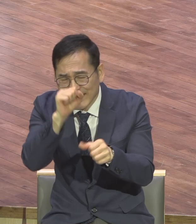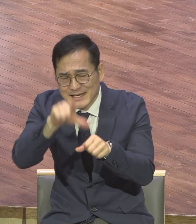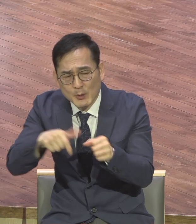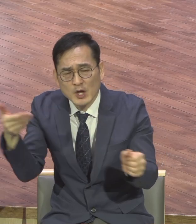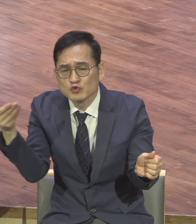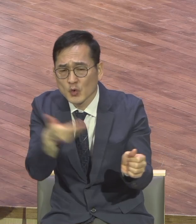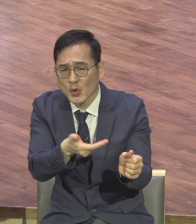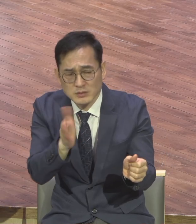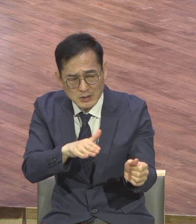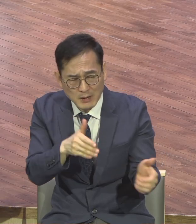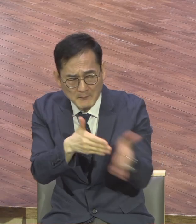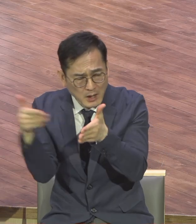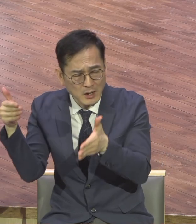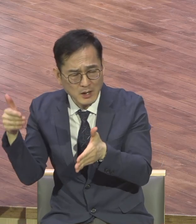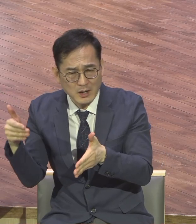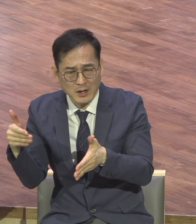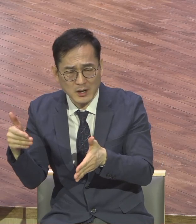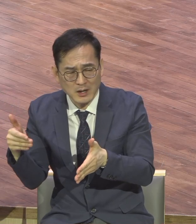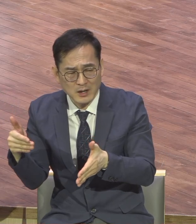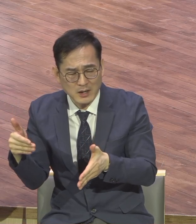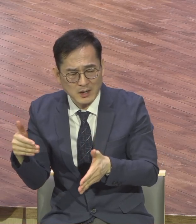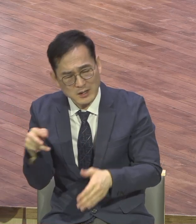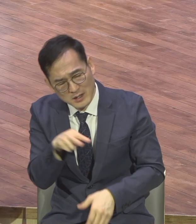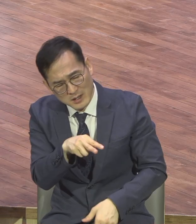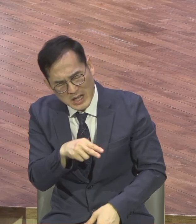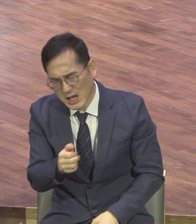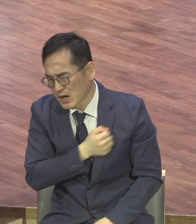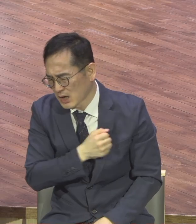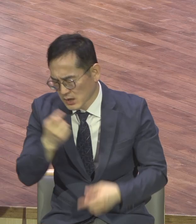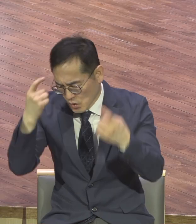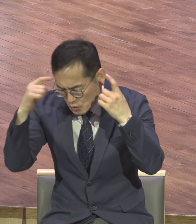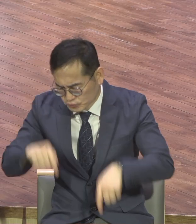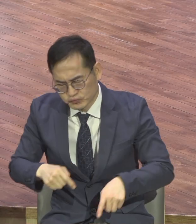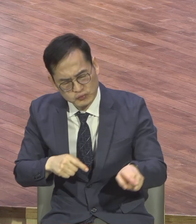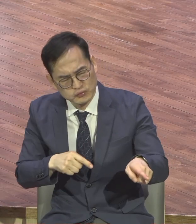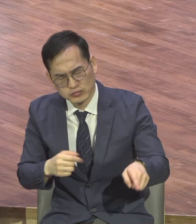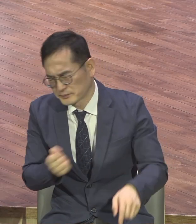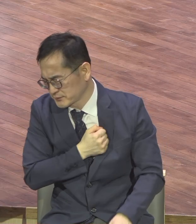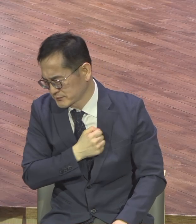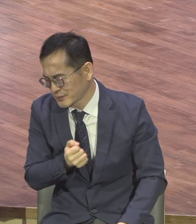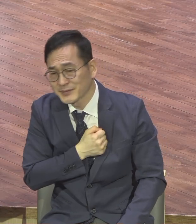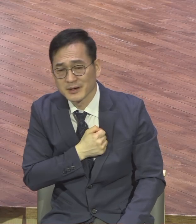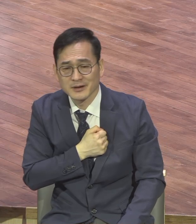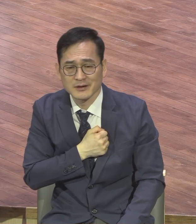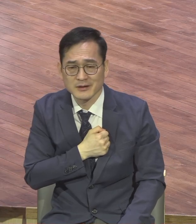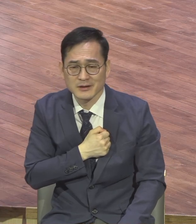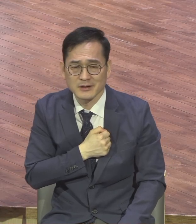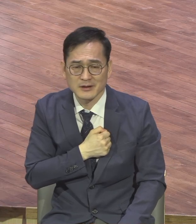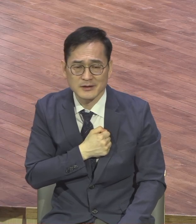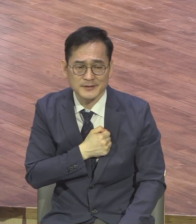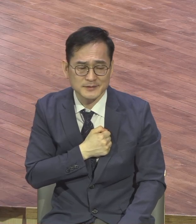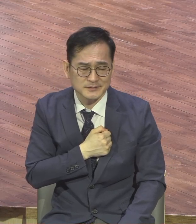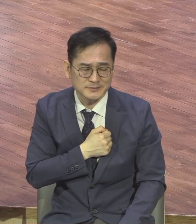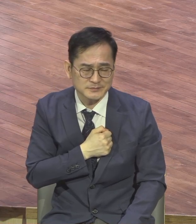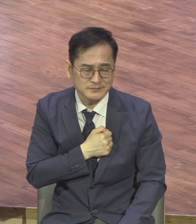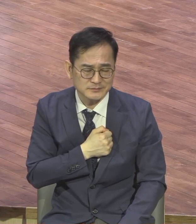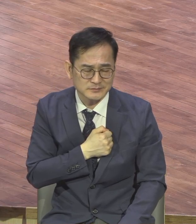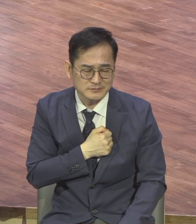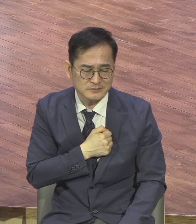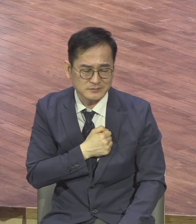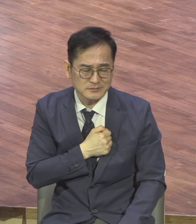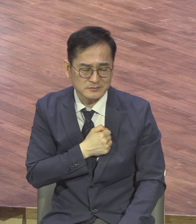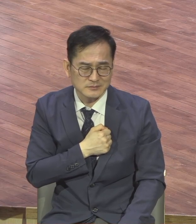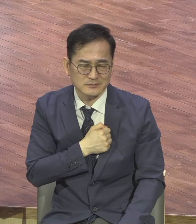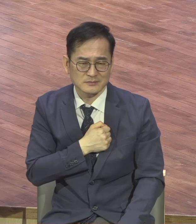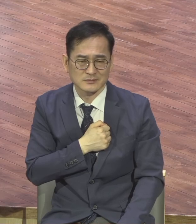그것을 받아들이지 않는 자기 동족들의 어리석음을 안타까워하면서 자신과 같이 남은 자가